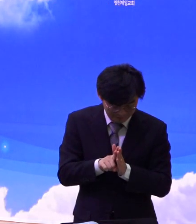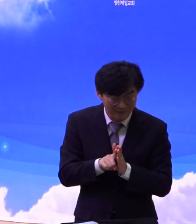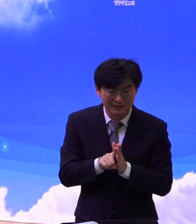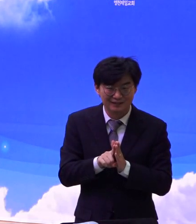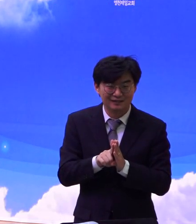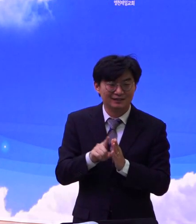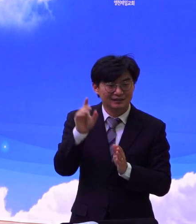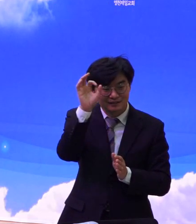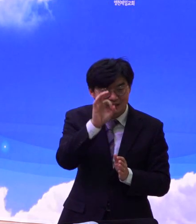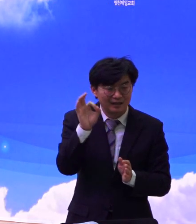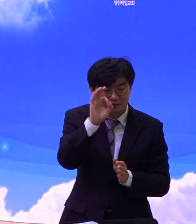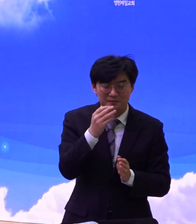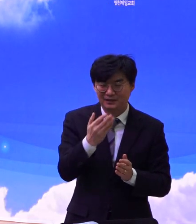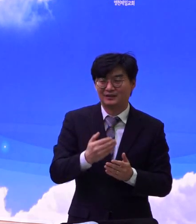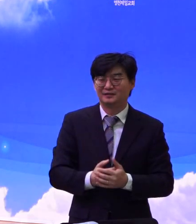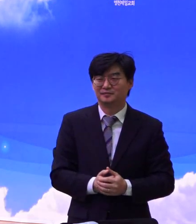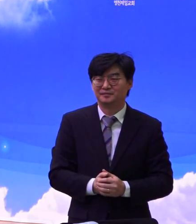믿으시길 바랍니다.